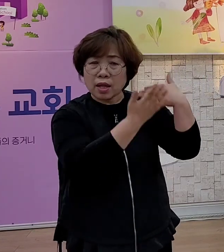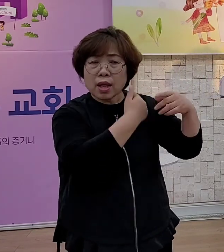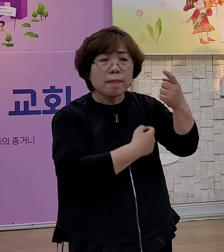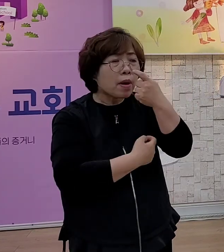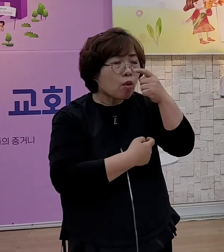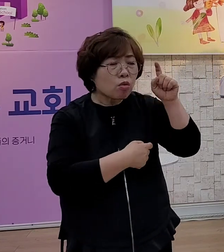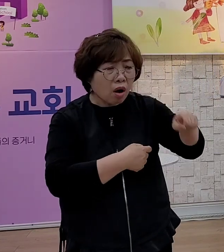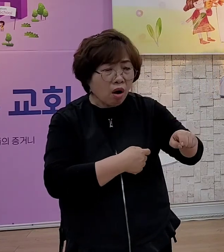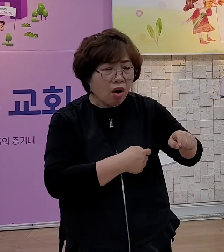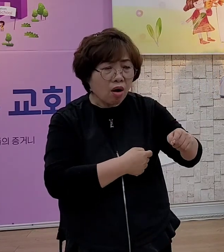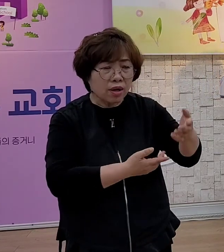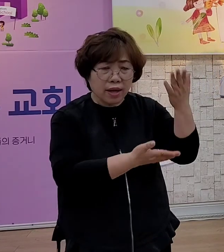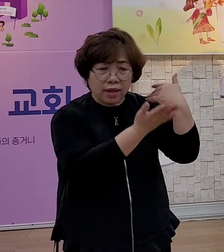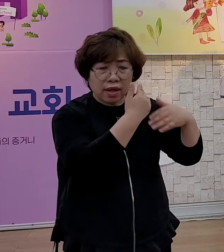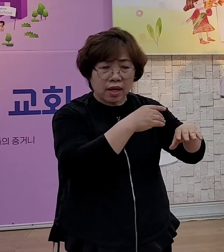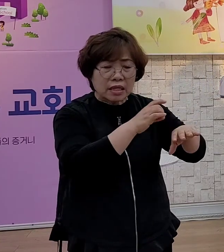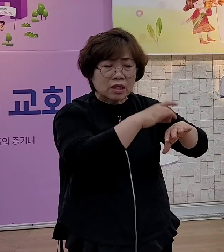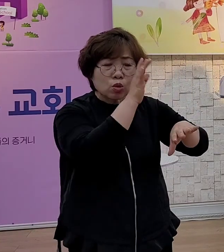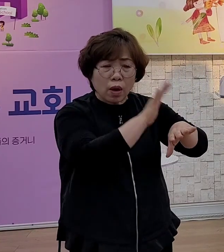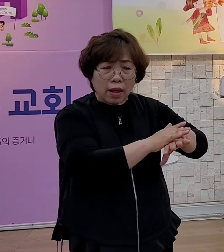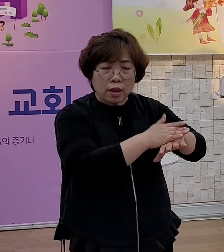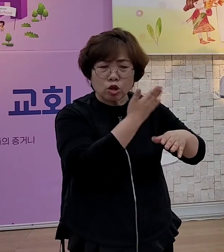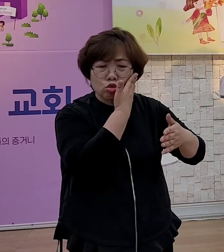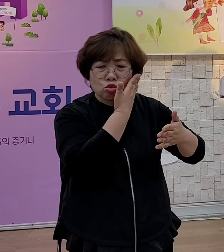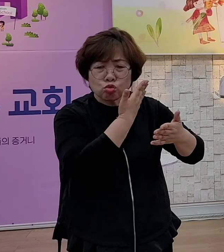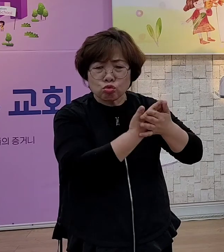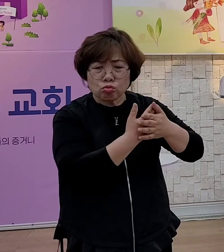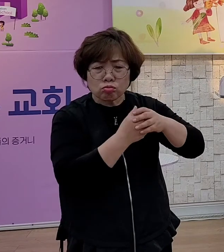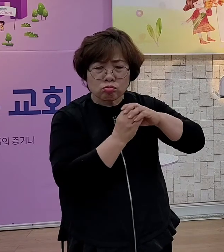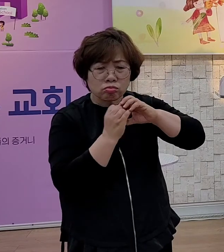어떻게 살아왔다. 그거 안 중요하다고.